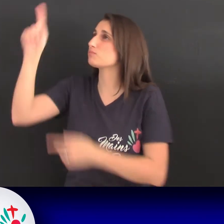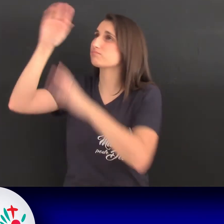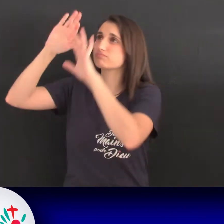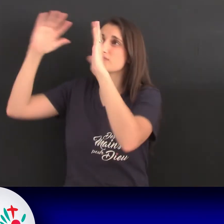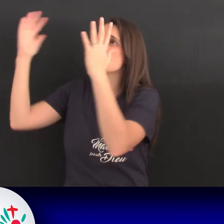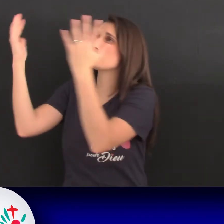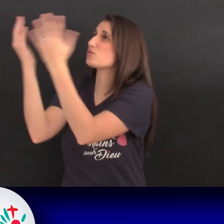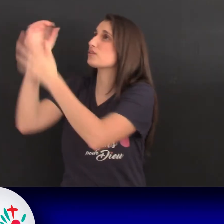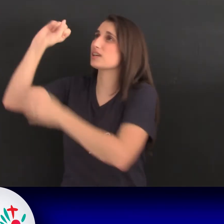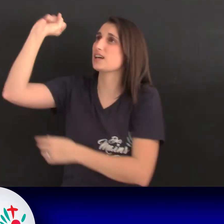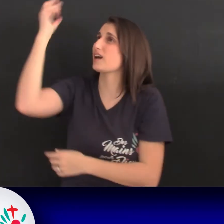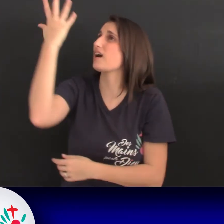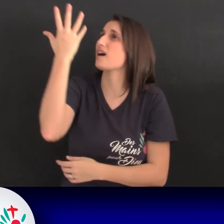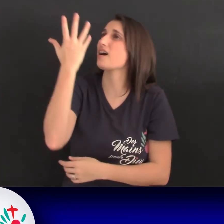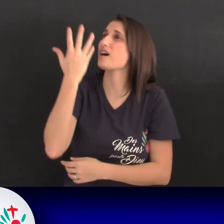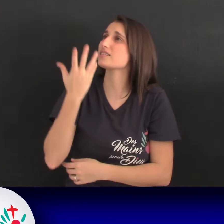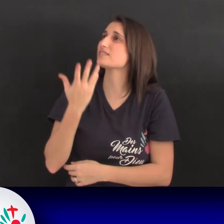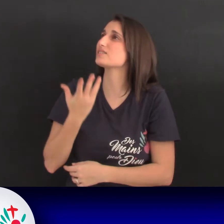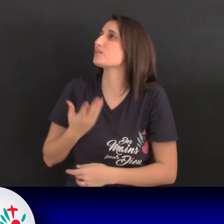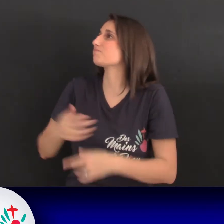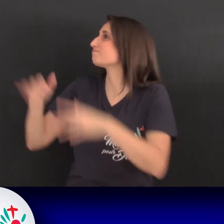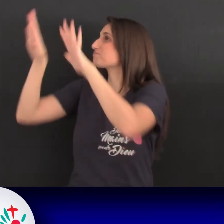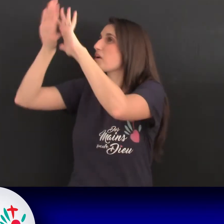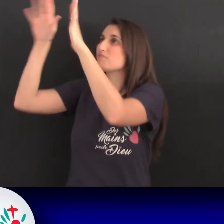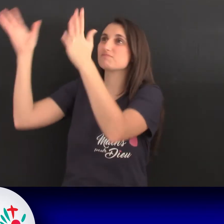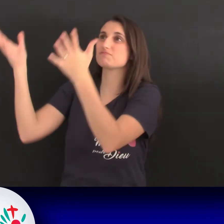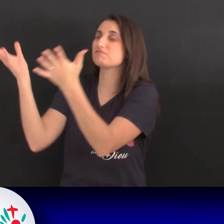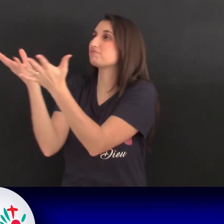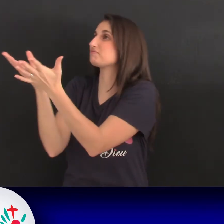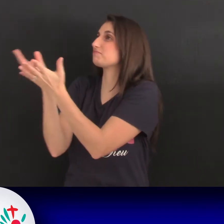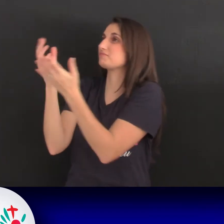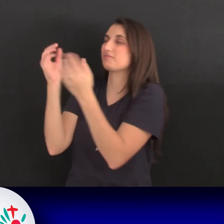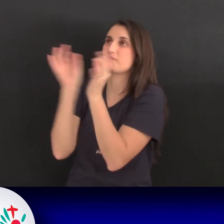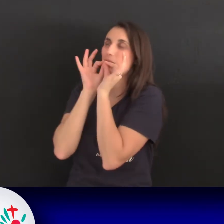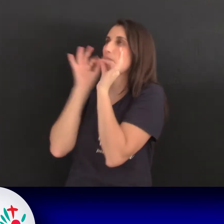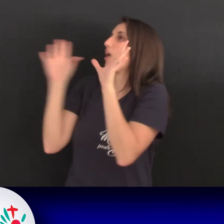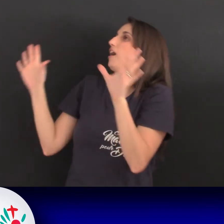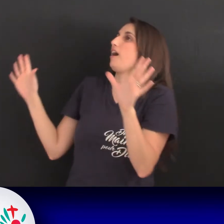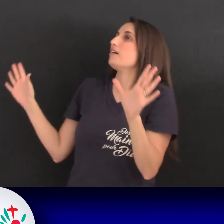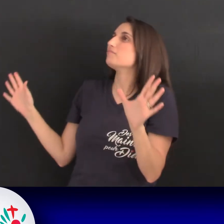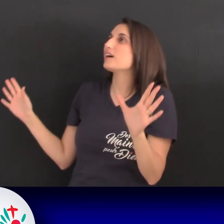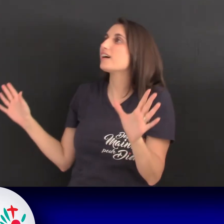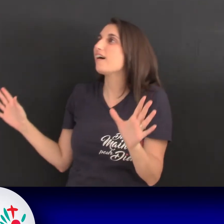toi tout n'est que grâce, tout est